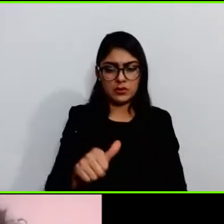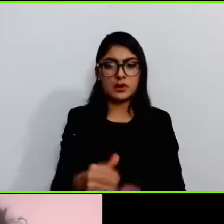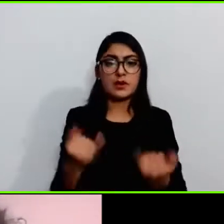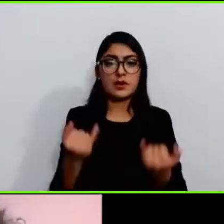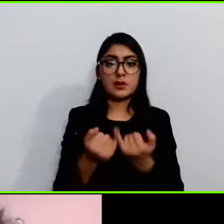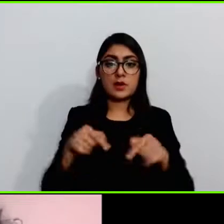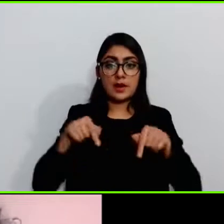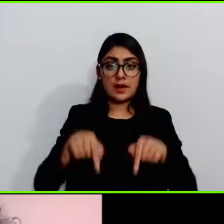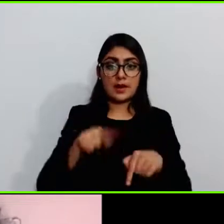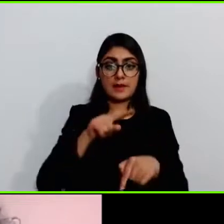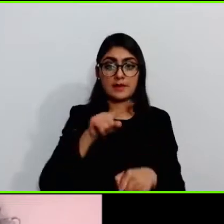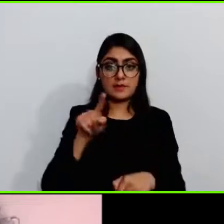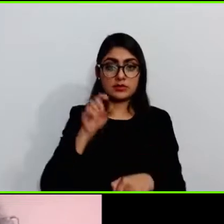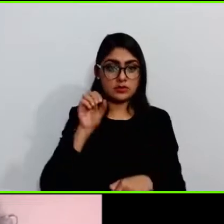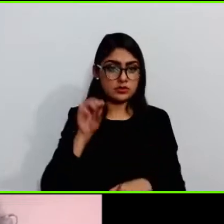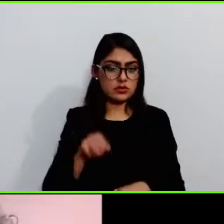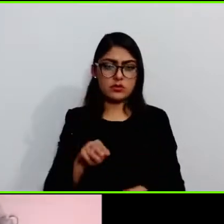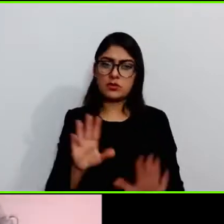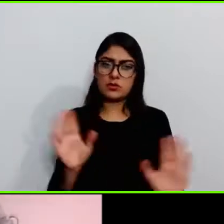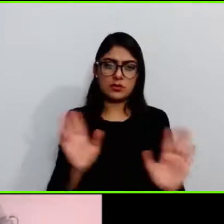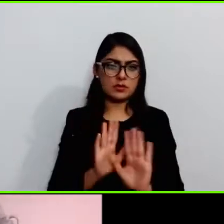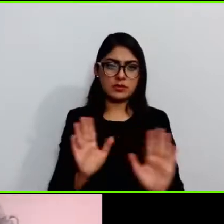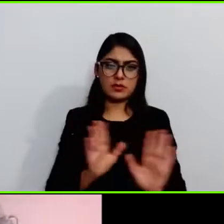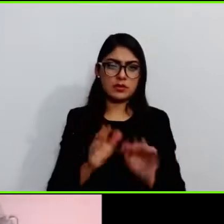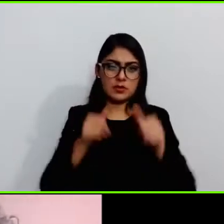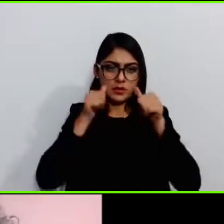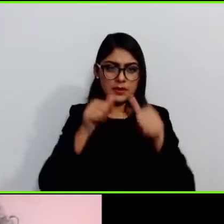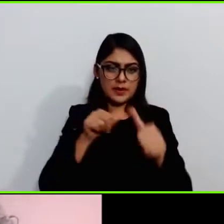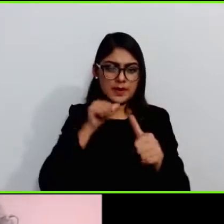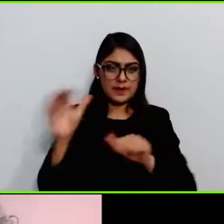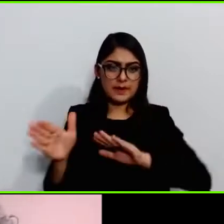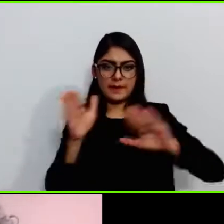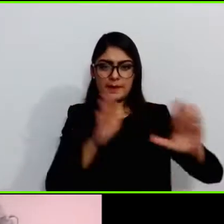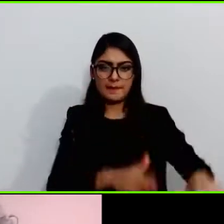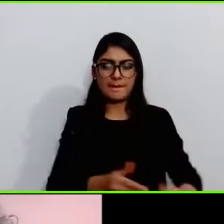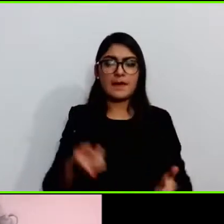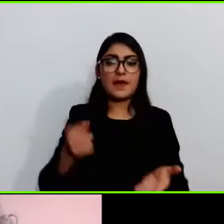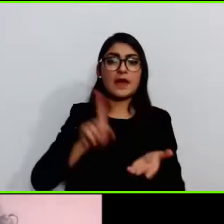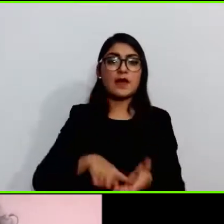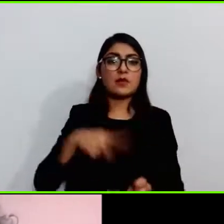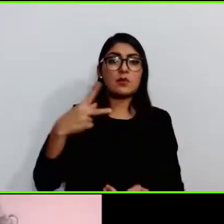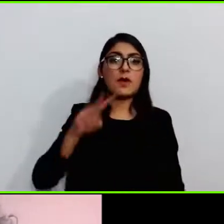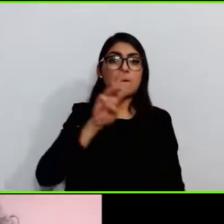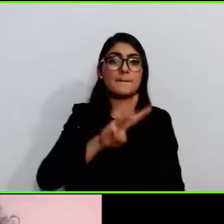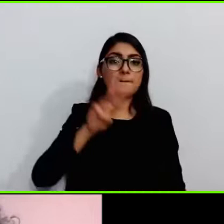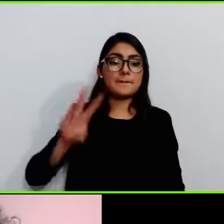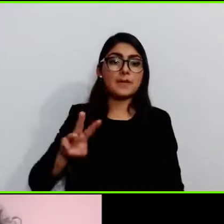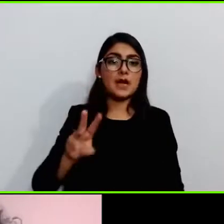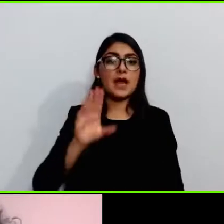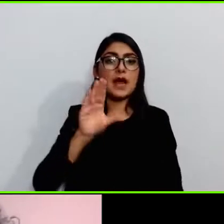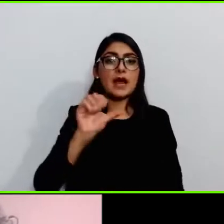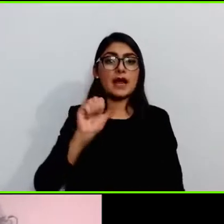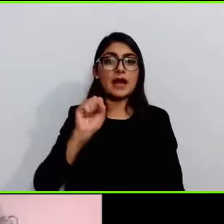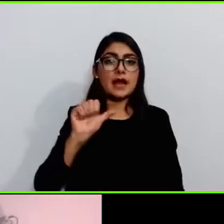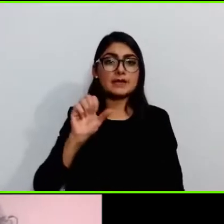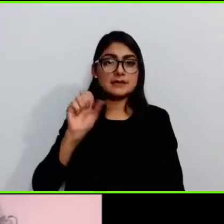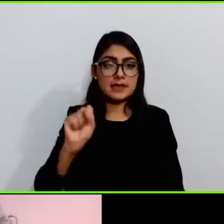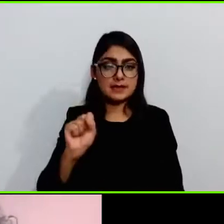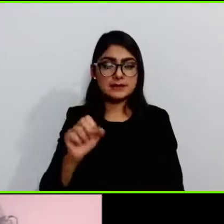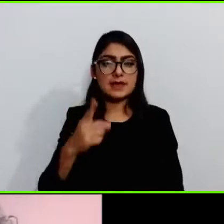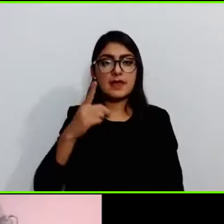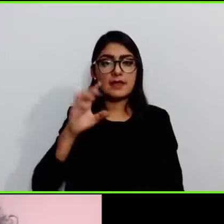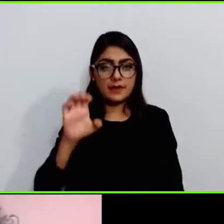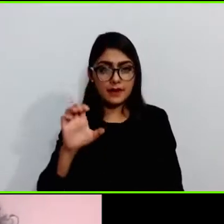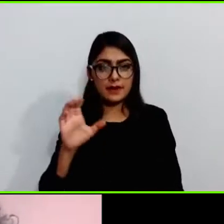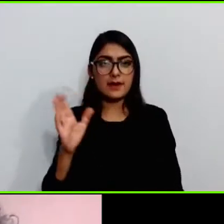plataforma de video. Se tomará dentro de la plataforma de Casas de la Cultura Jurídica de la Suprema Corte de Justicia de la Nación